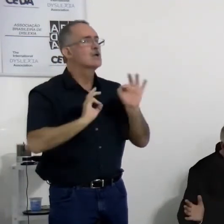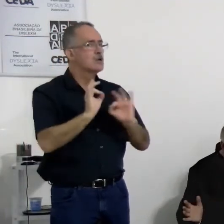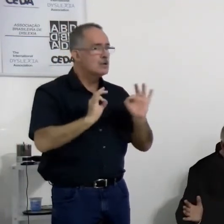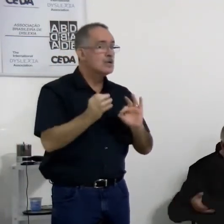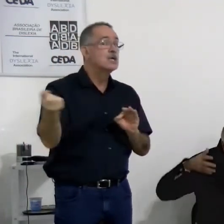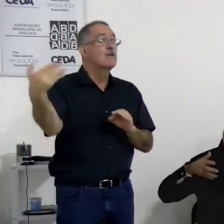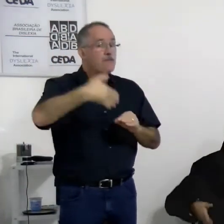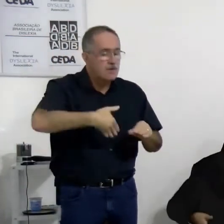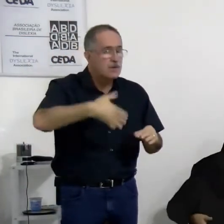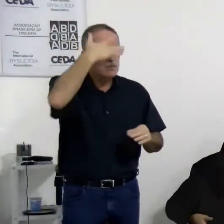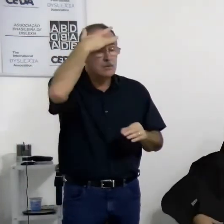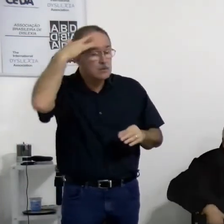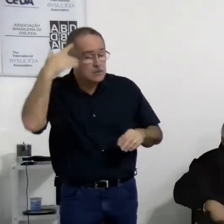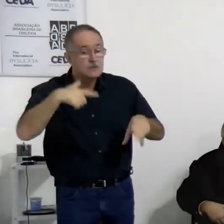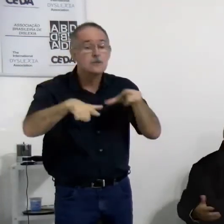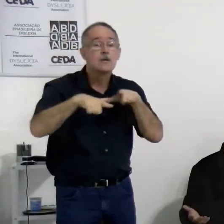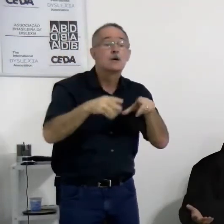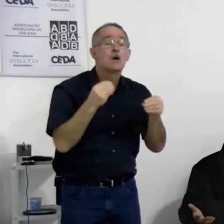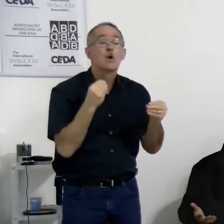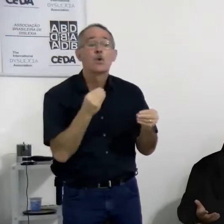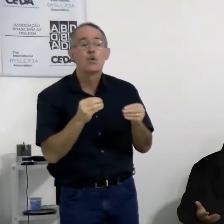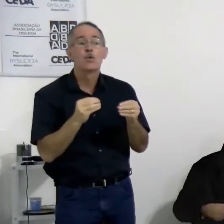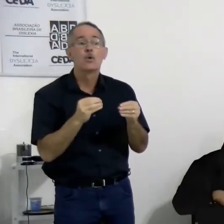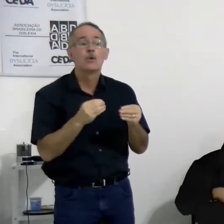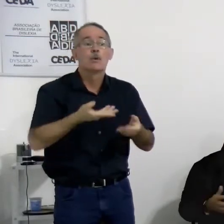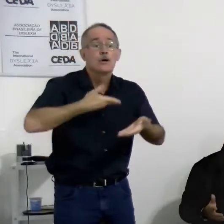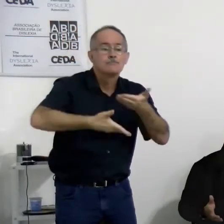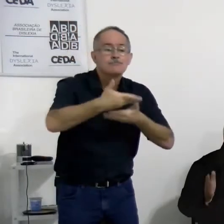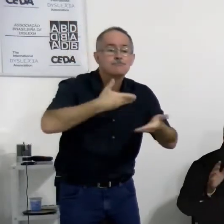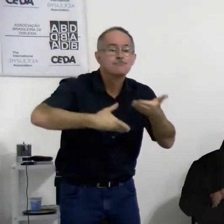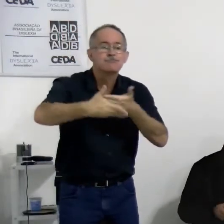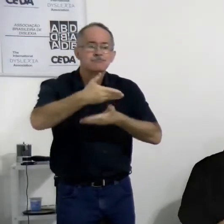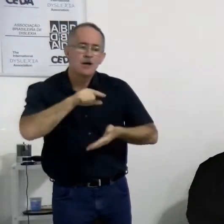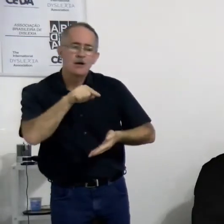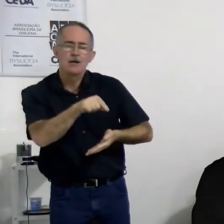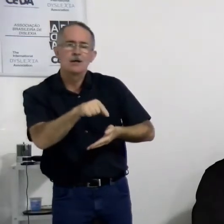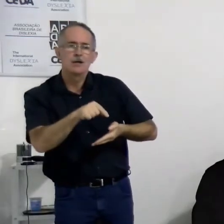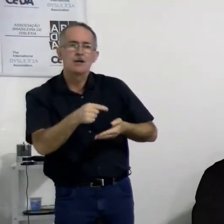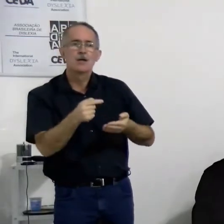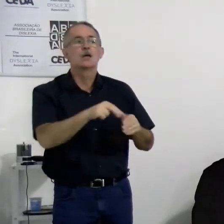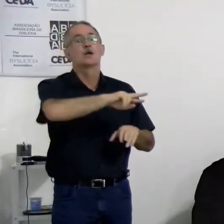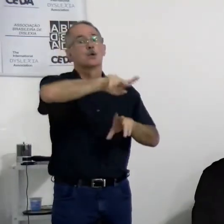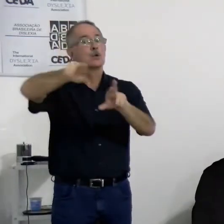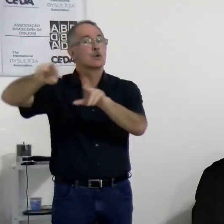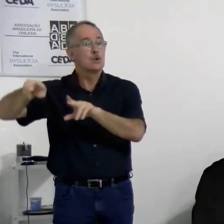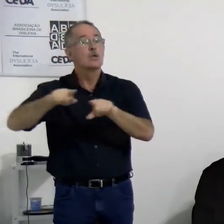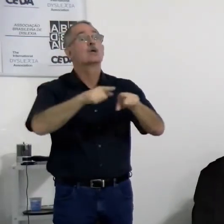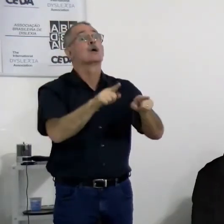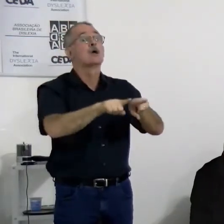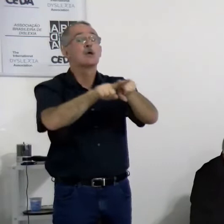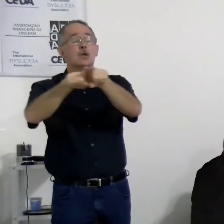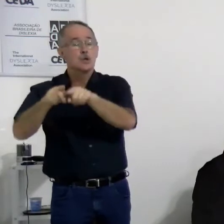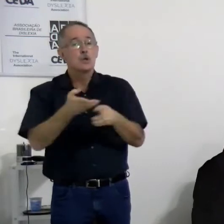com uma determinada característica, ele trabalha com esse paciente e gera conhecimento útil para todos os pacientes do mesmo tipo. And that